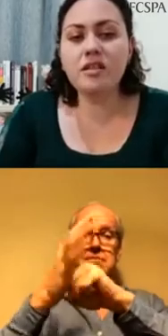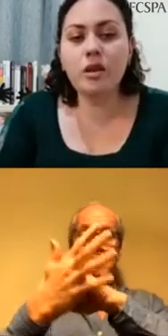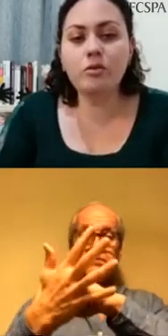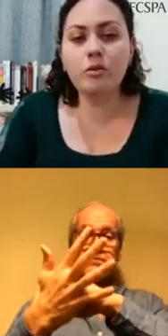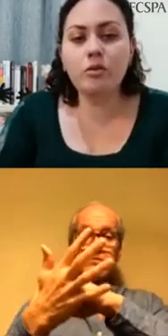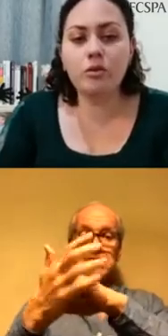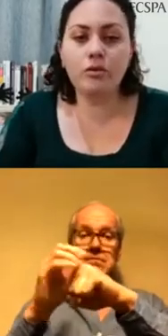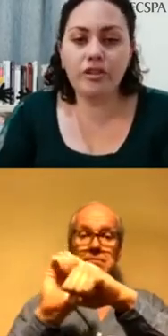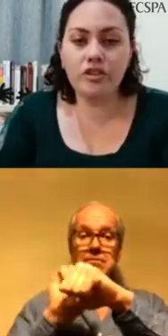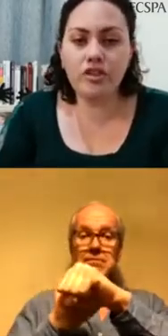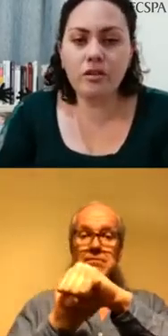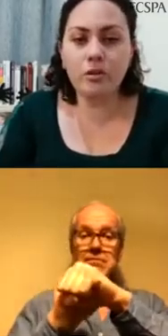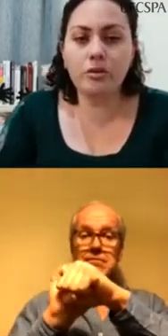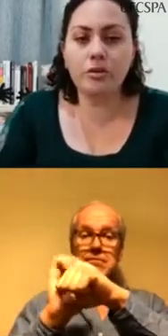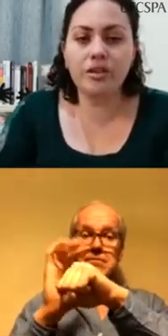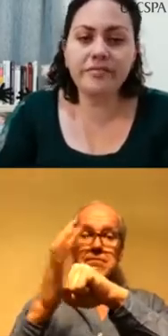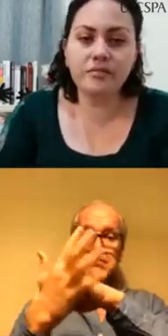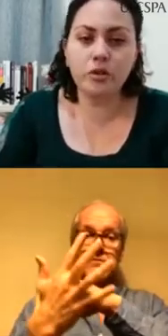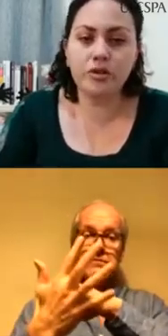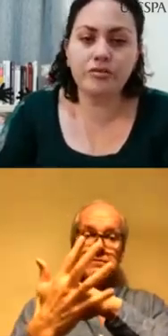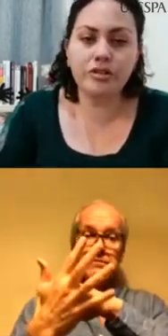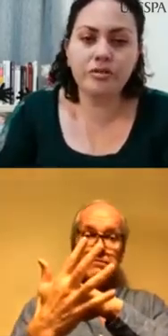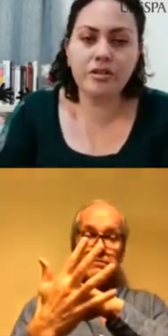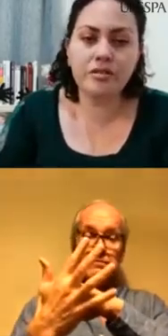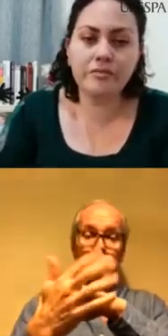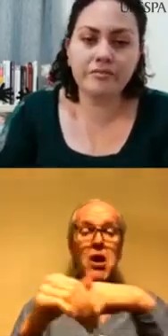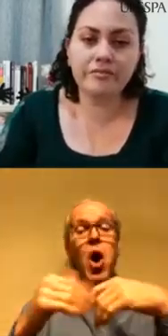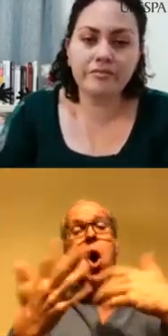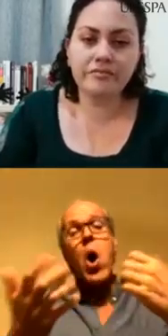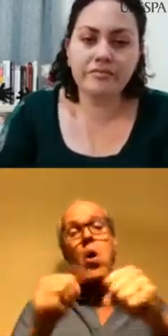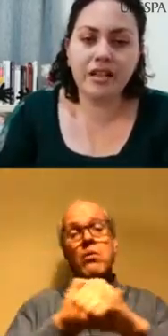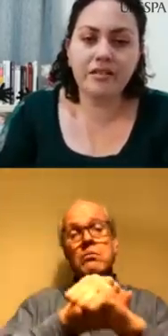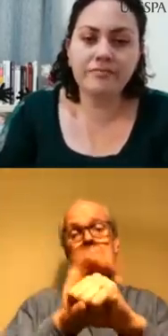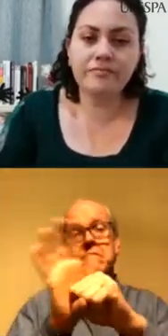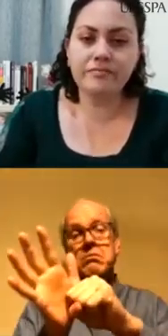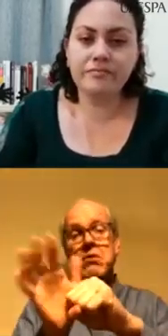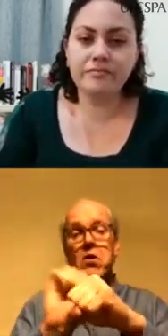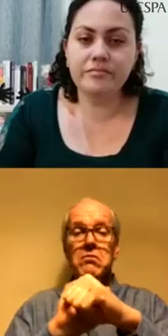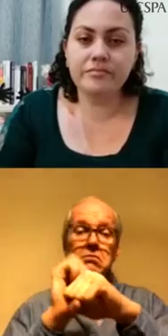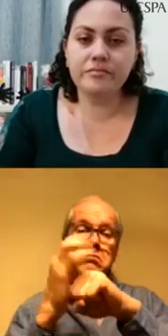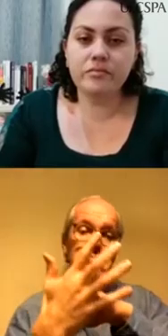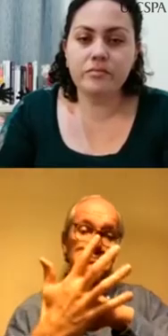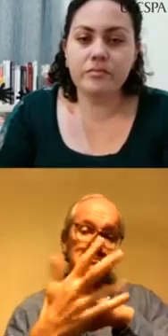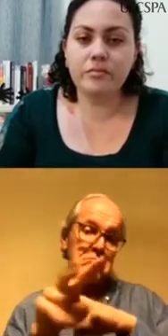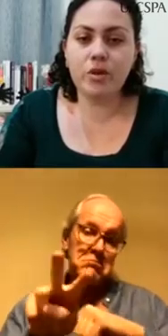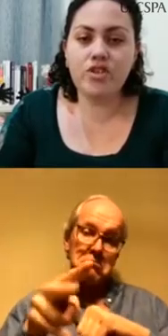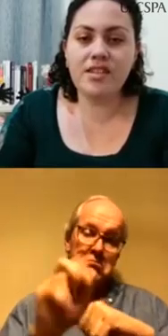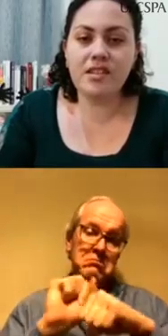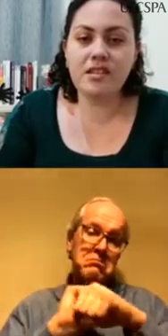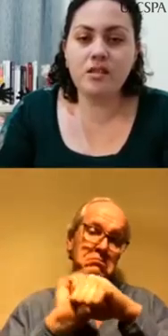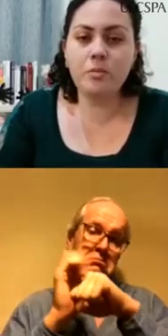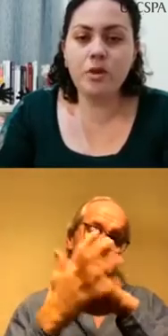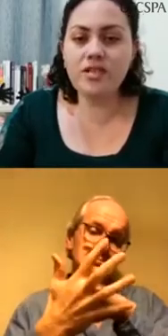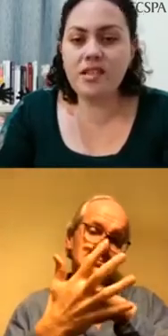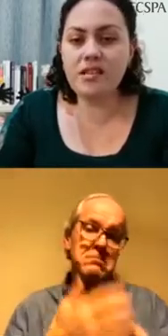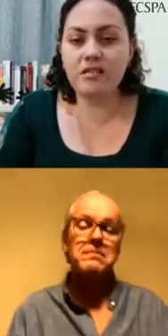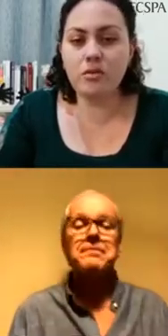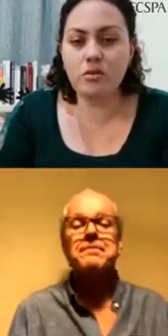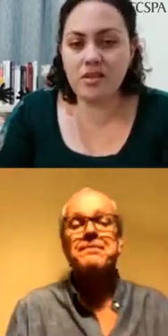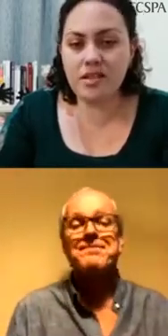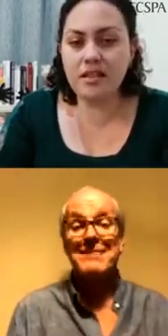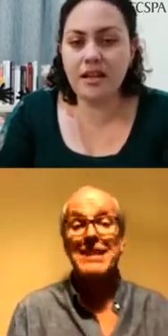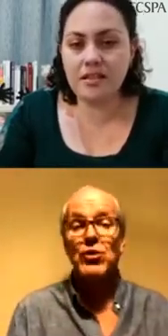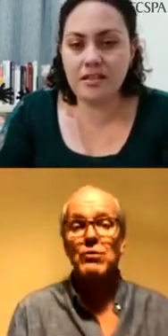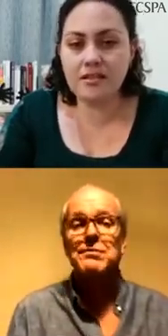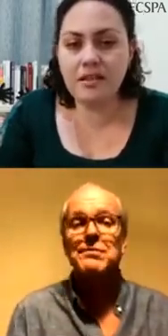Esse é o sinal do Covid, ou coronavírus. Tá? Pode ser assim ou pode ser assim. Tem